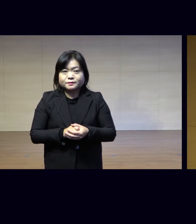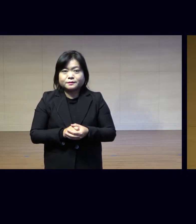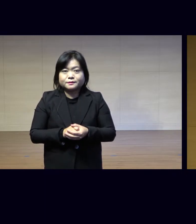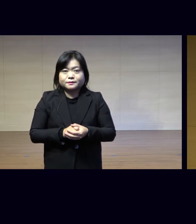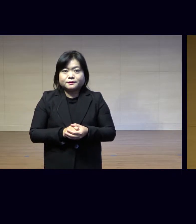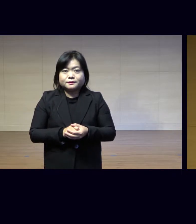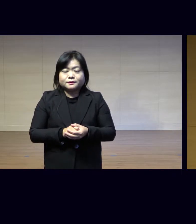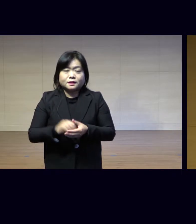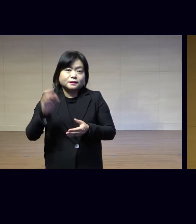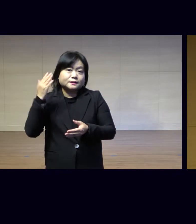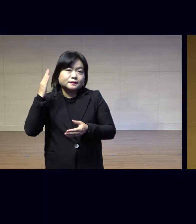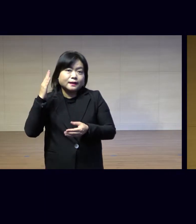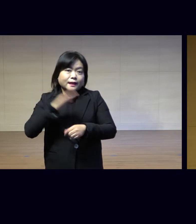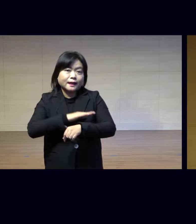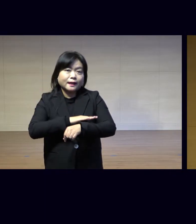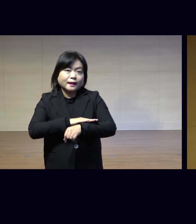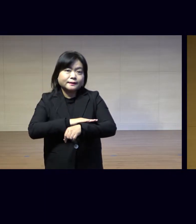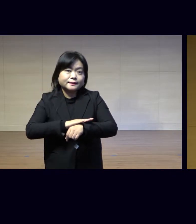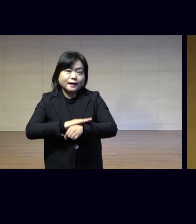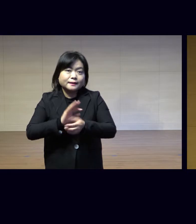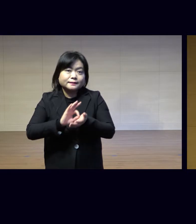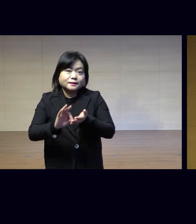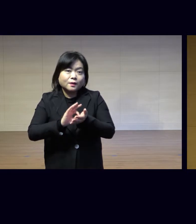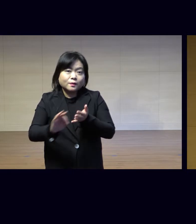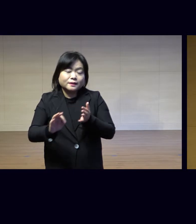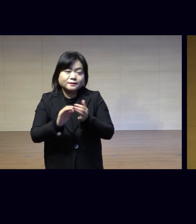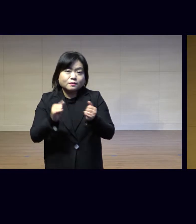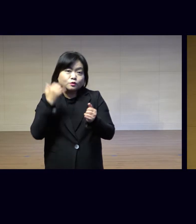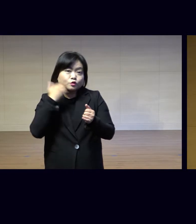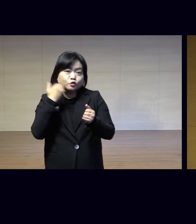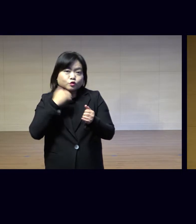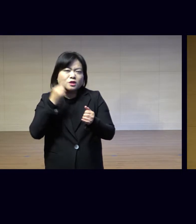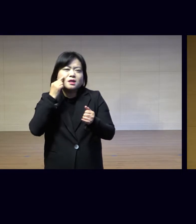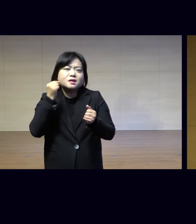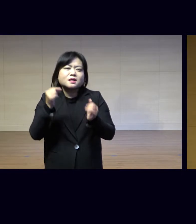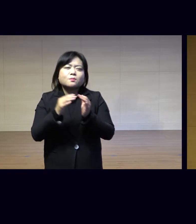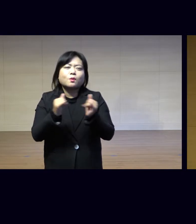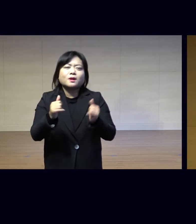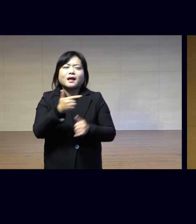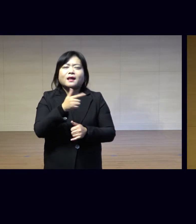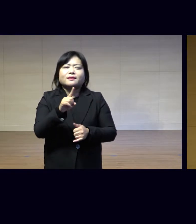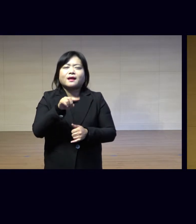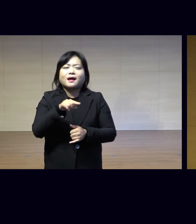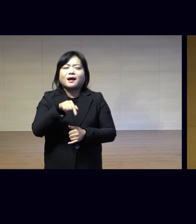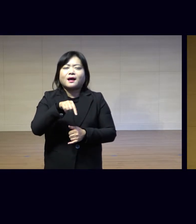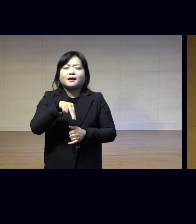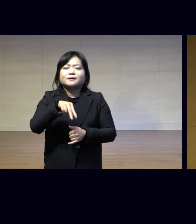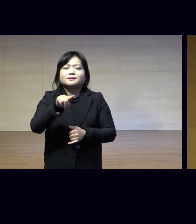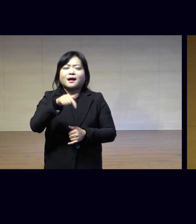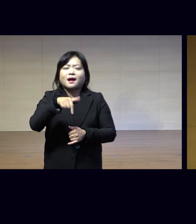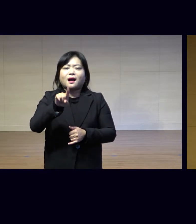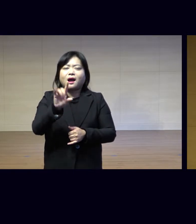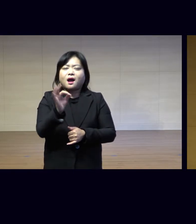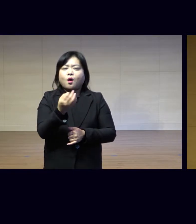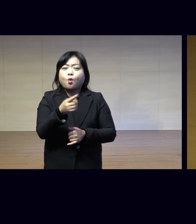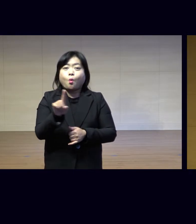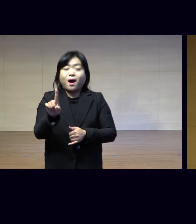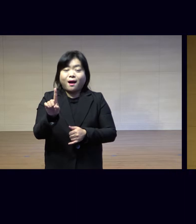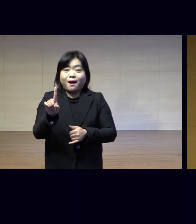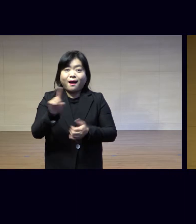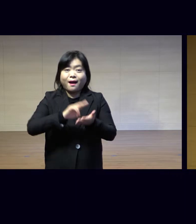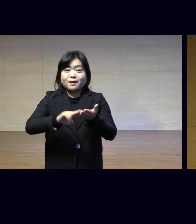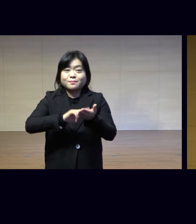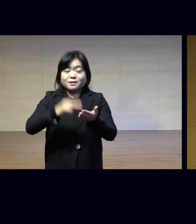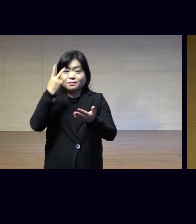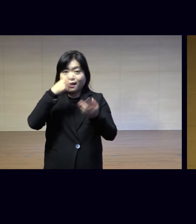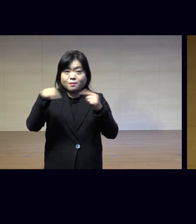근래에 가장 잘 사용한 사람이 아마 일본인 나사가와 노부타카라는 애니메이션 감독인 것